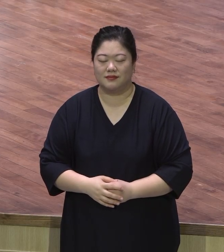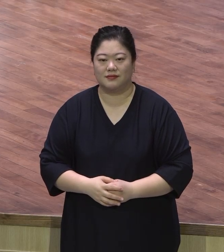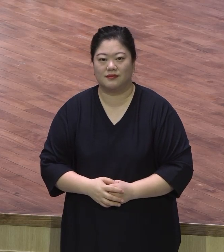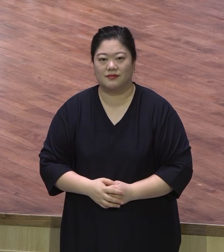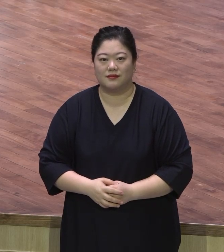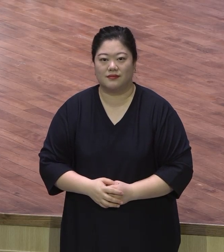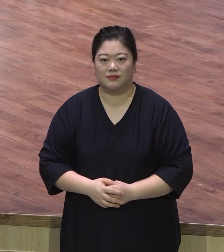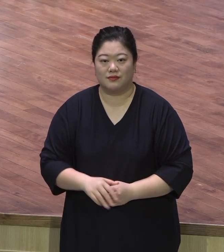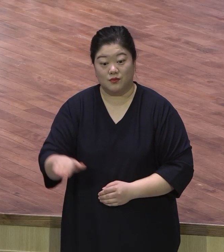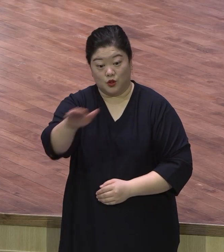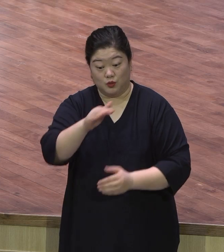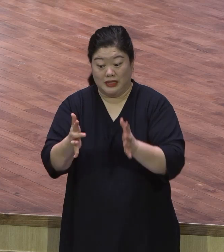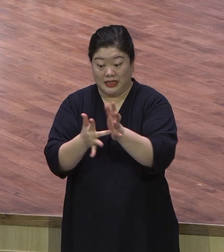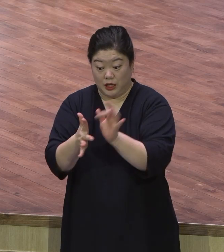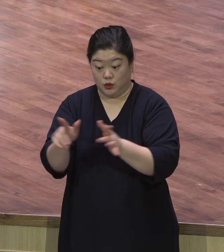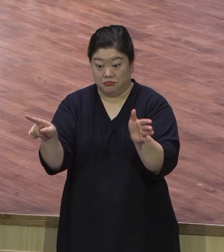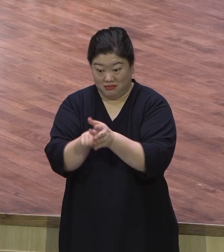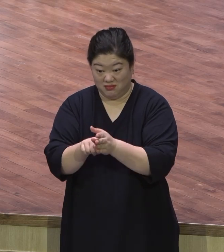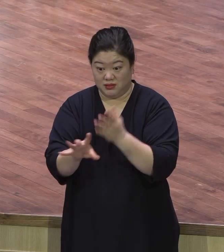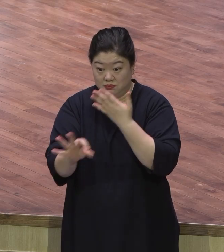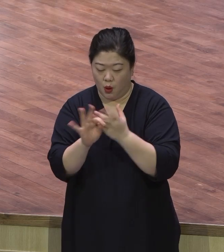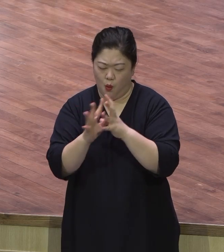예수 믿고 나서부터 달라진 거예요.